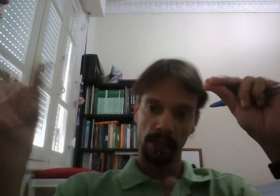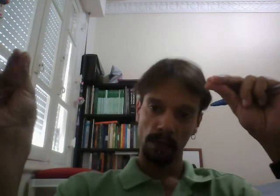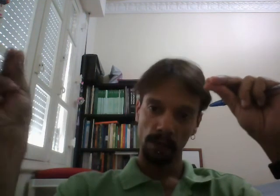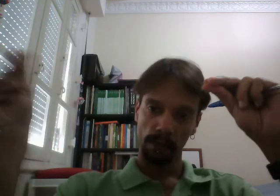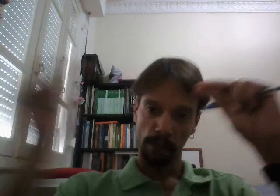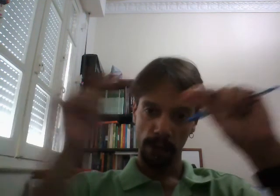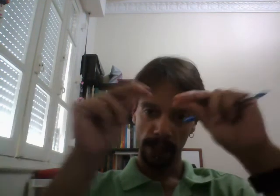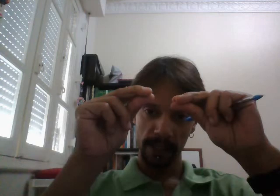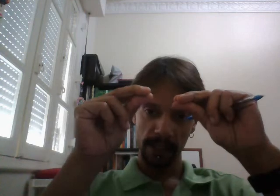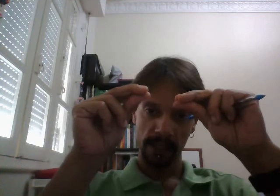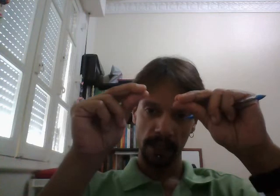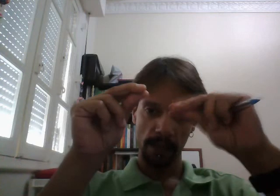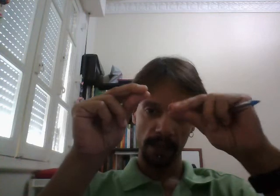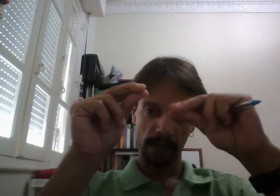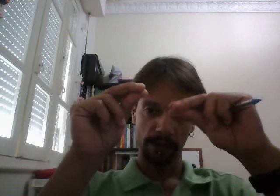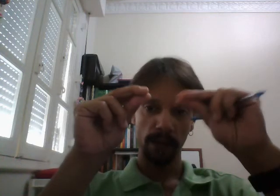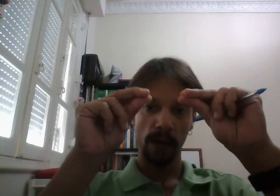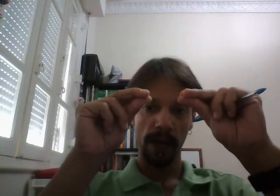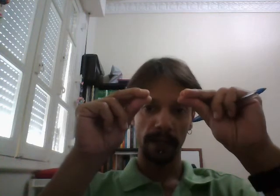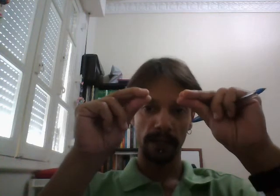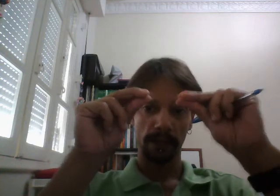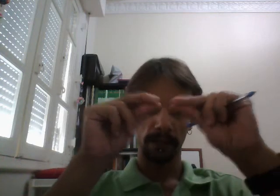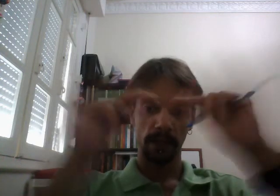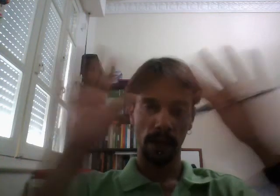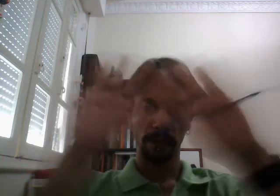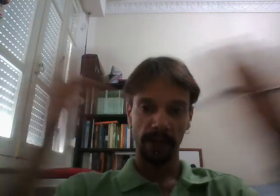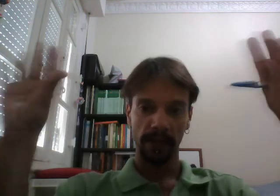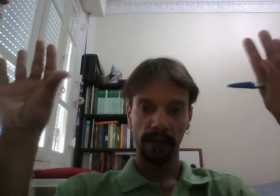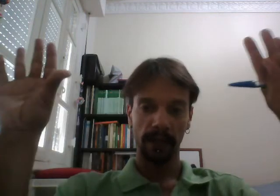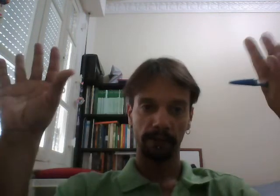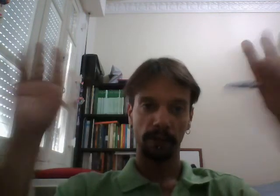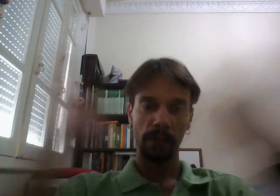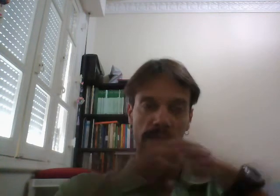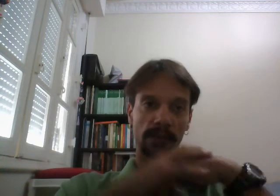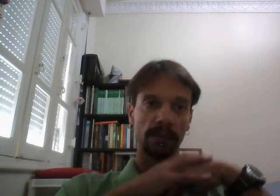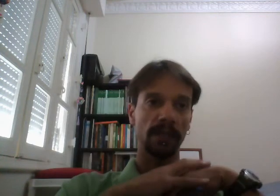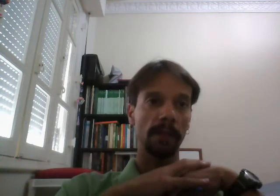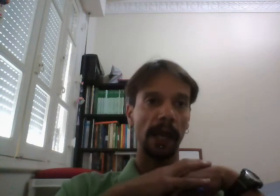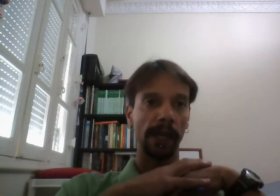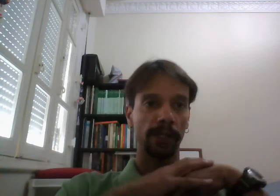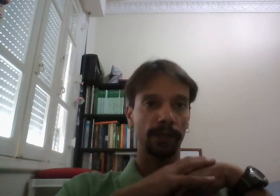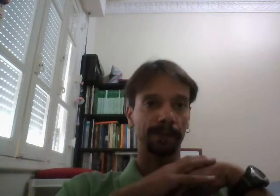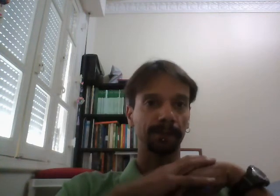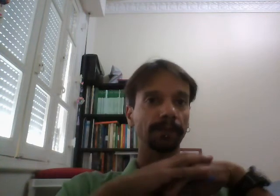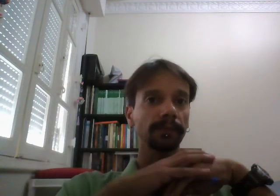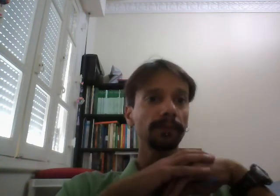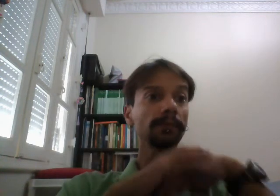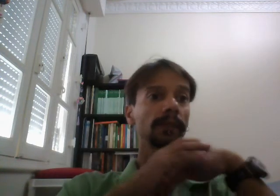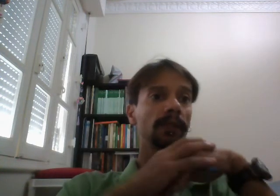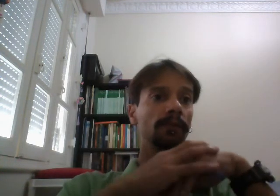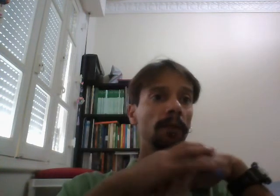feminina com um pólen, se esses gametas forem iguais, não vai ter formação de semente. Então vamos